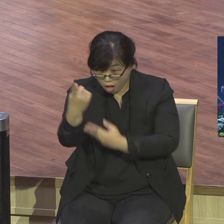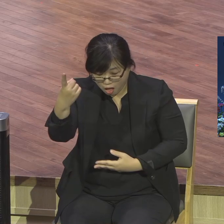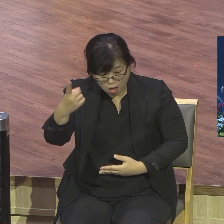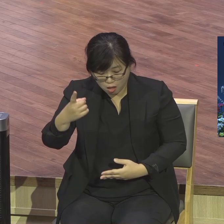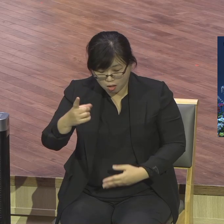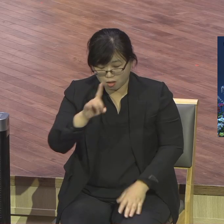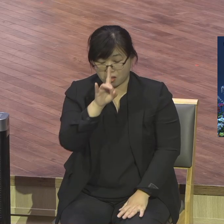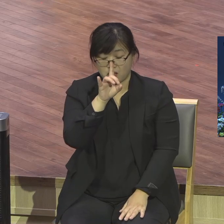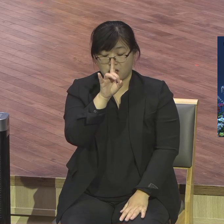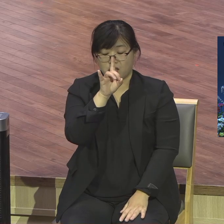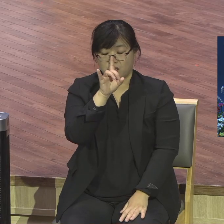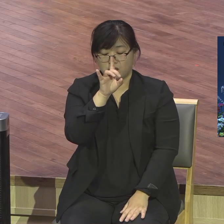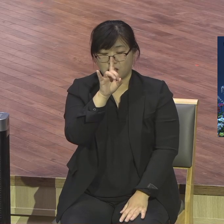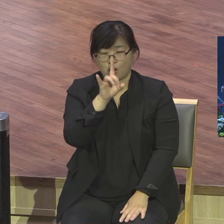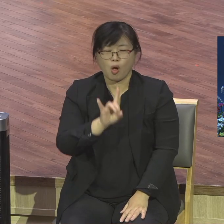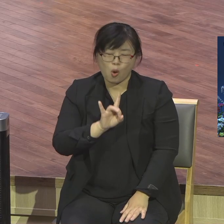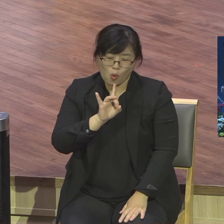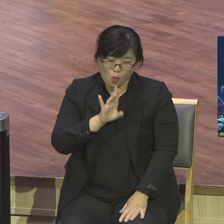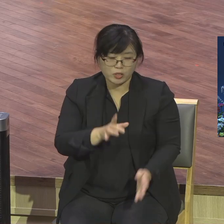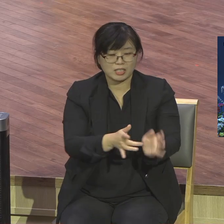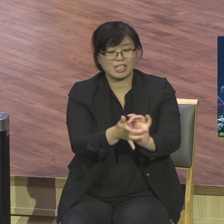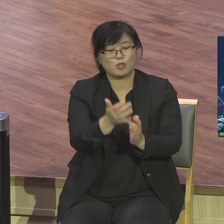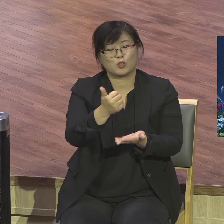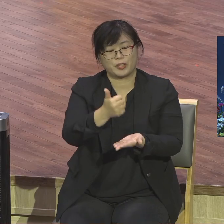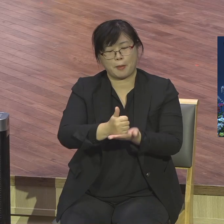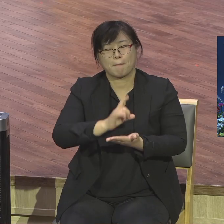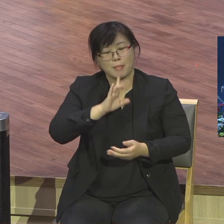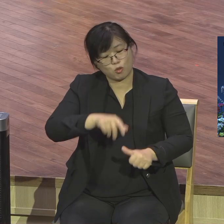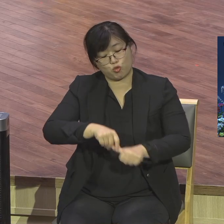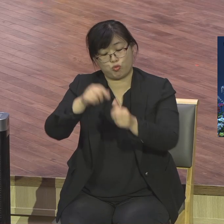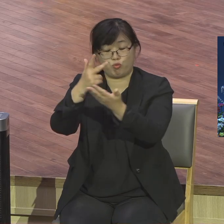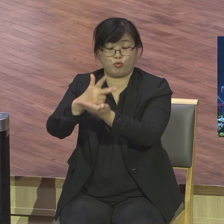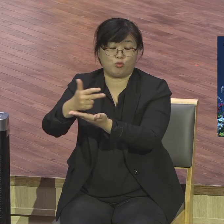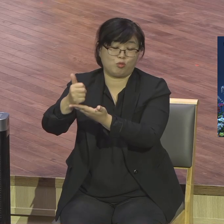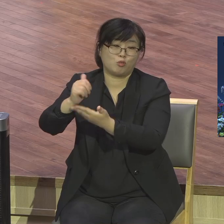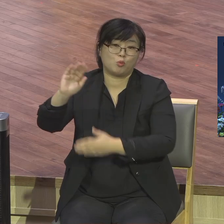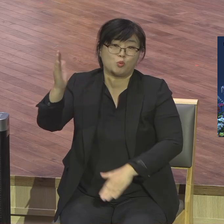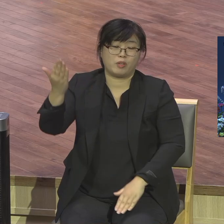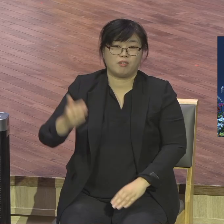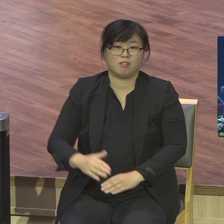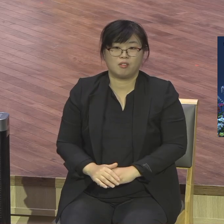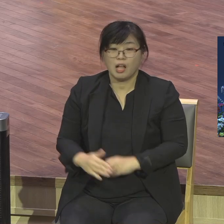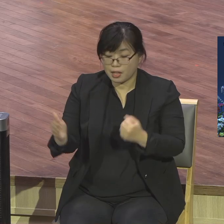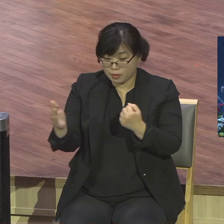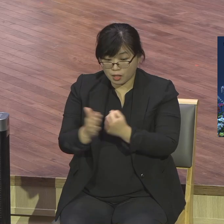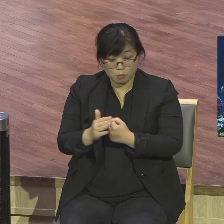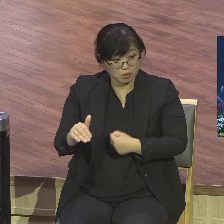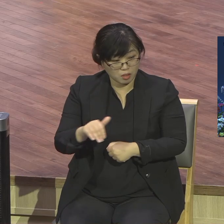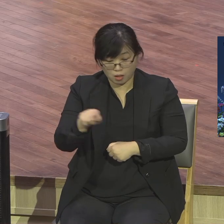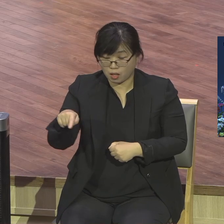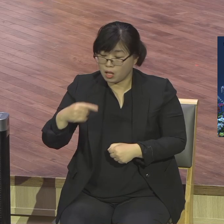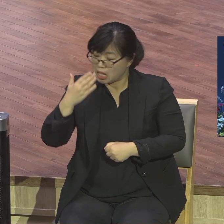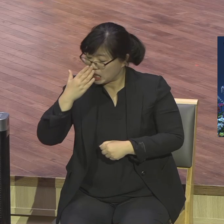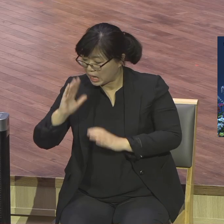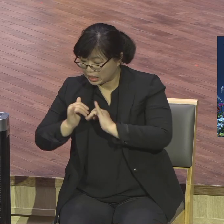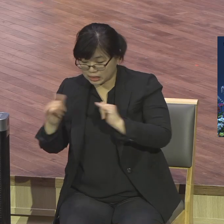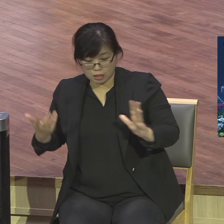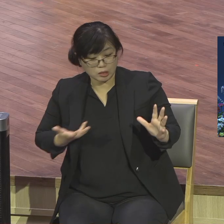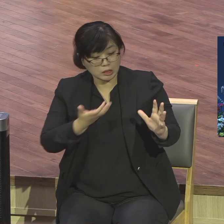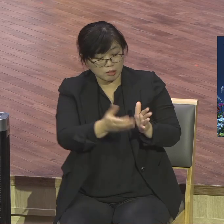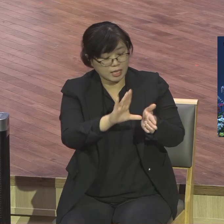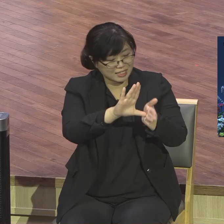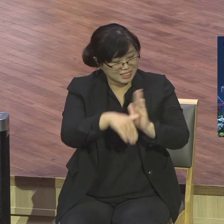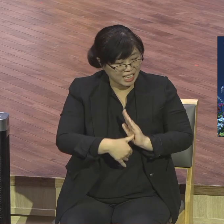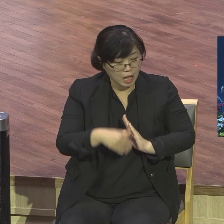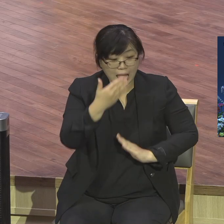그래서 가난한 땅의 허감 문화 가운데 물들면 안 된다. 그러면서